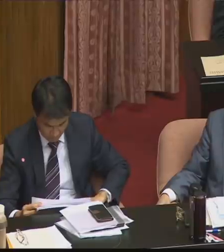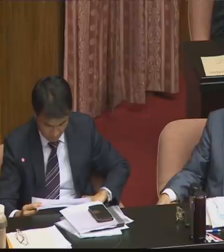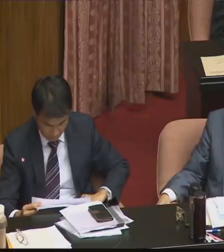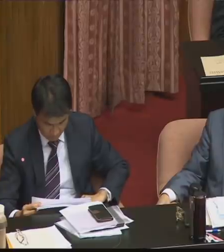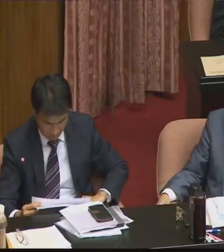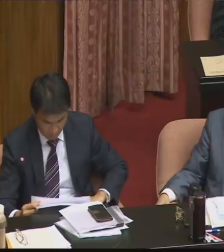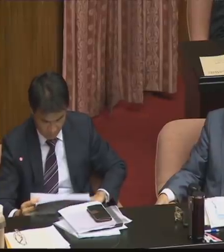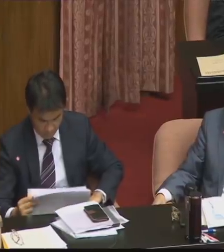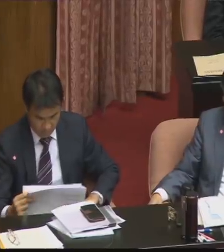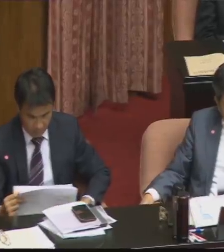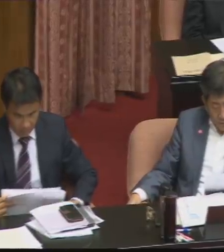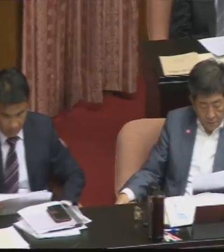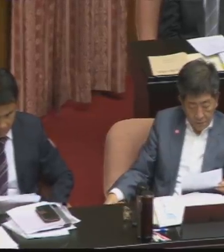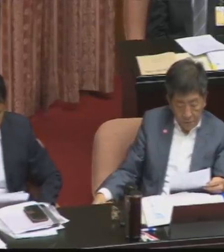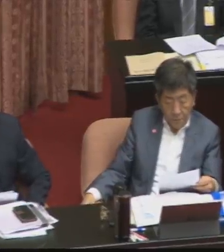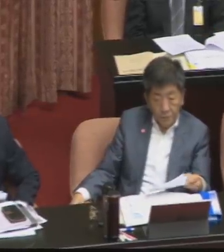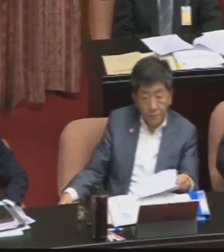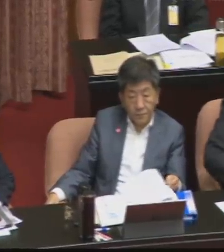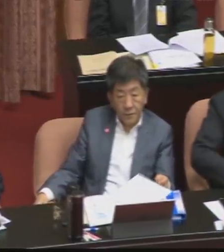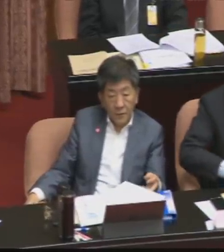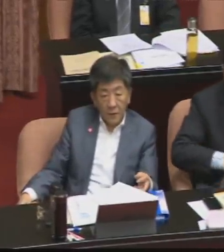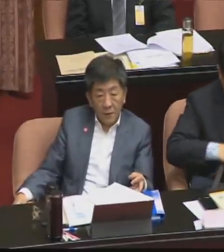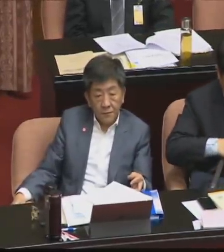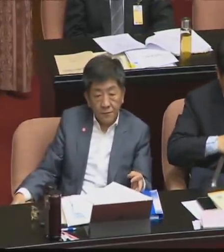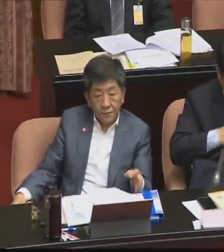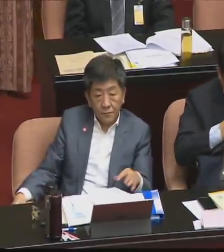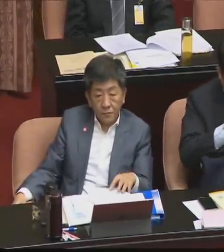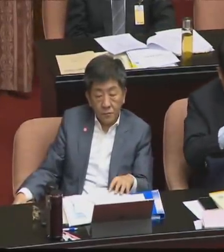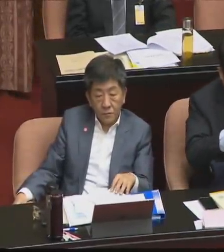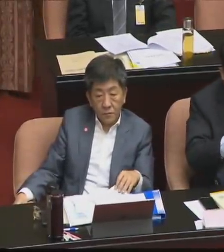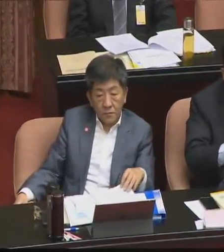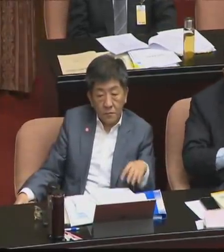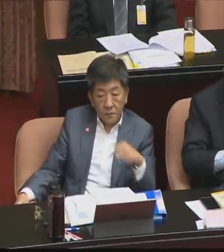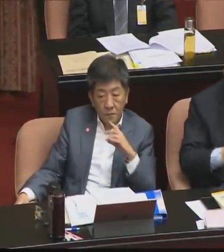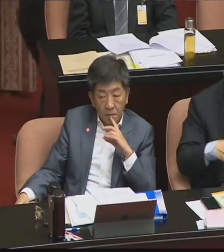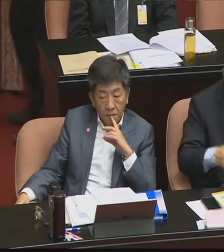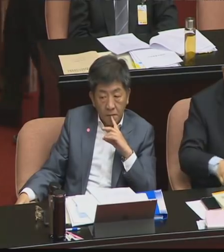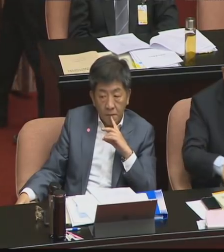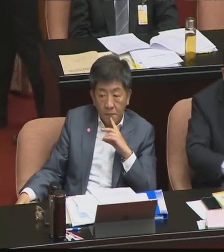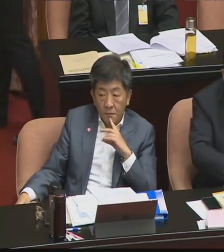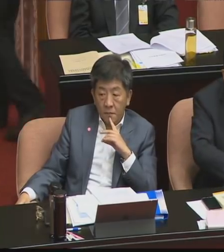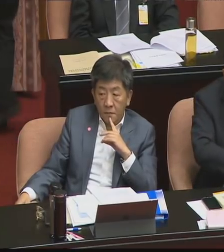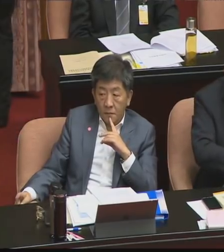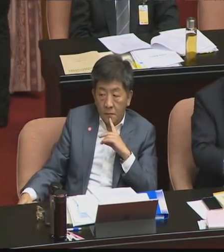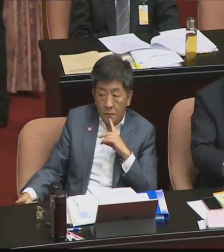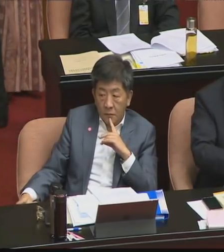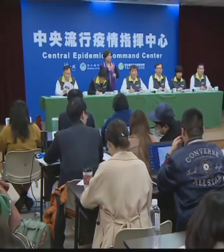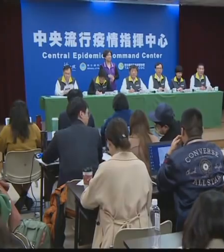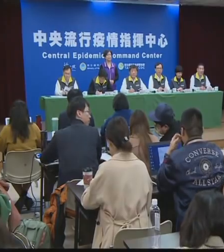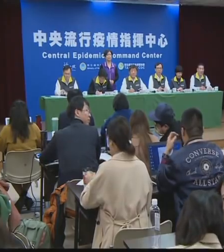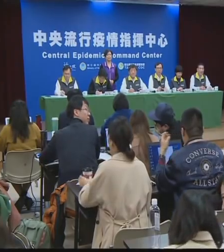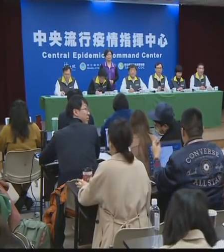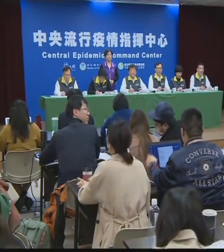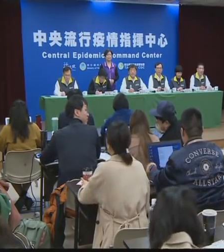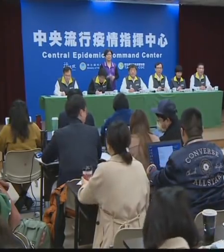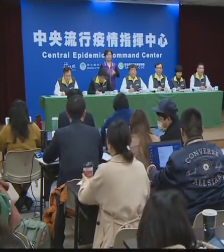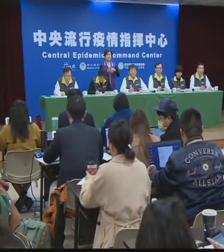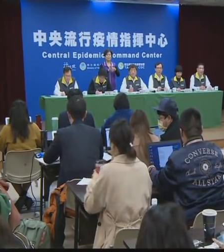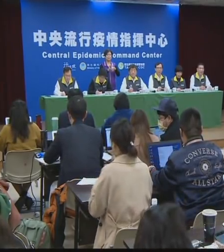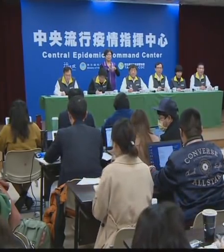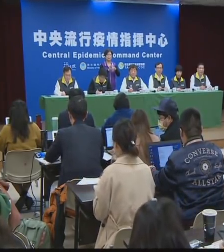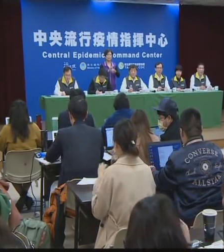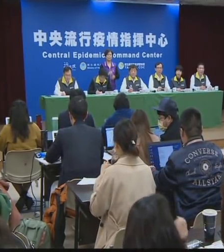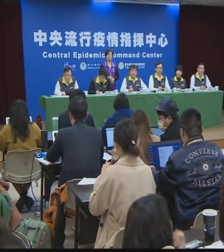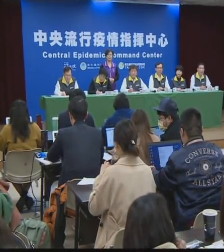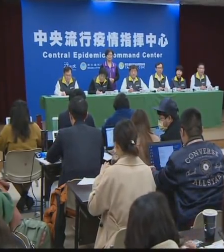午到立院备询，他表示长期来看社区感染无法避免，只能够设法避免大爆发。陈时中在记者会